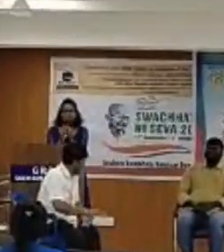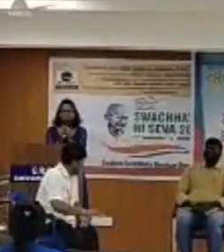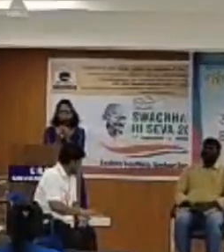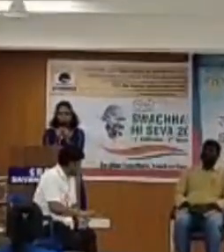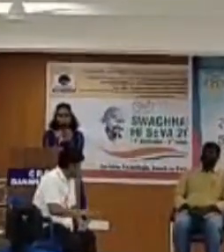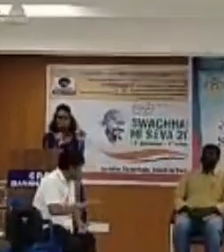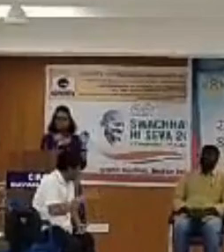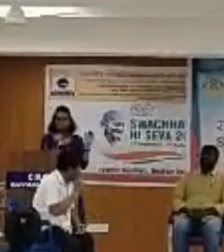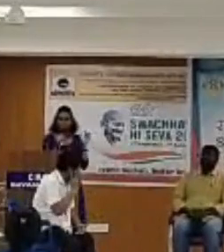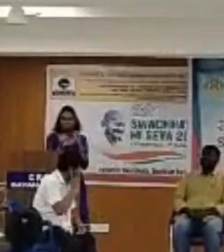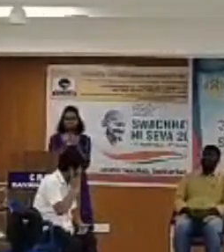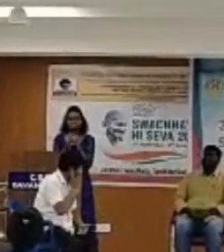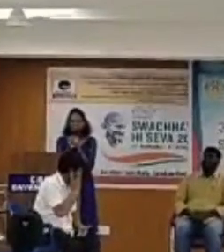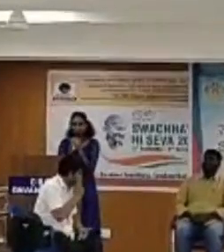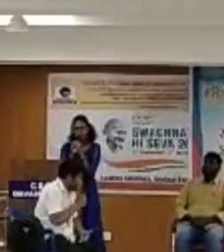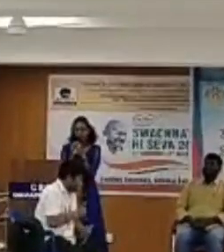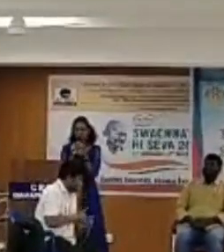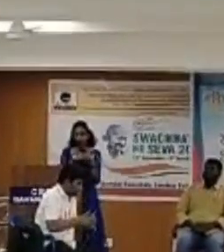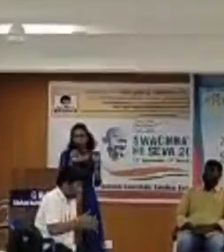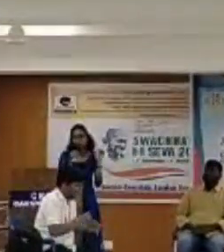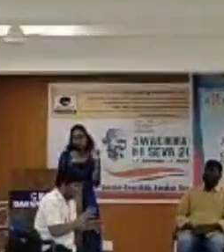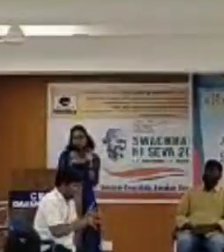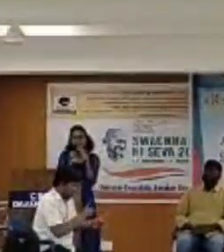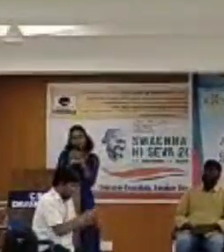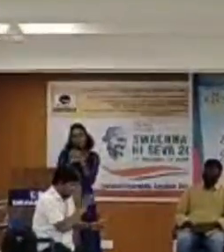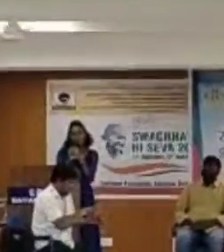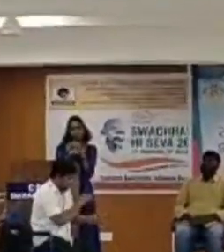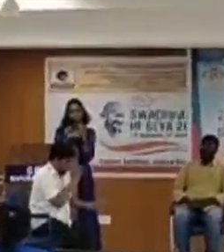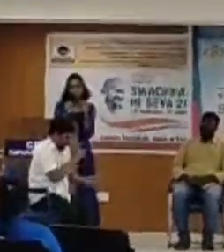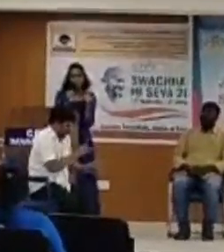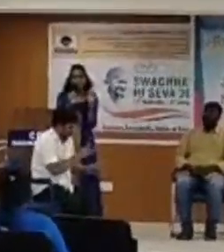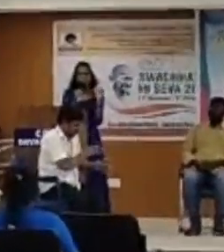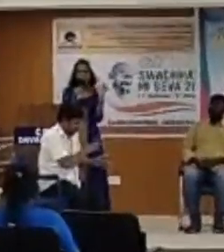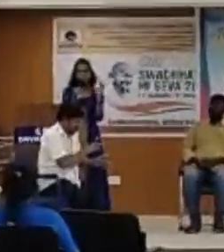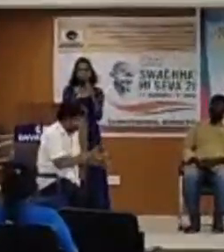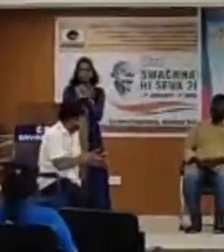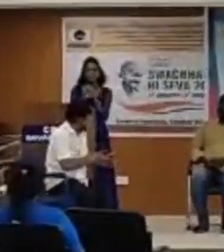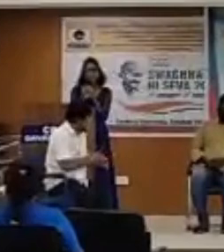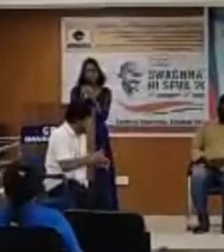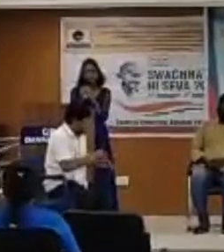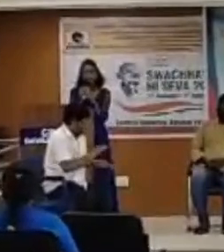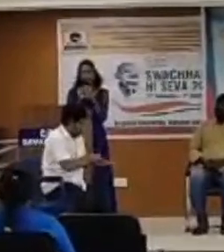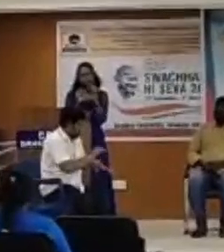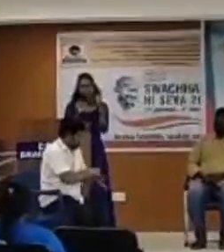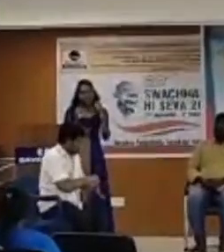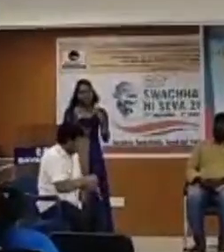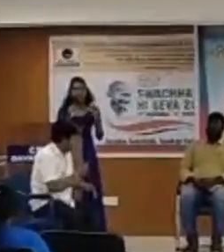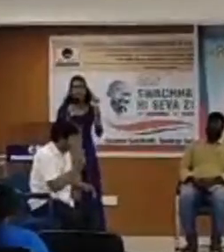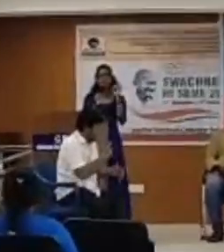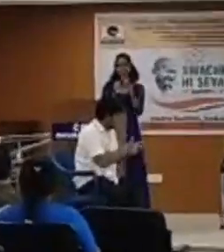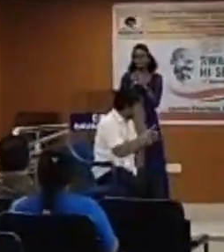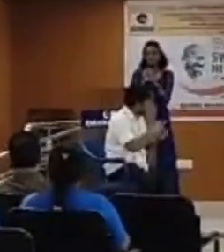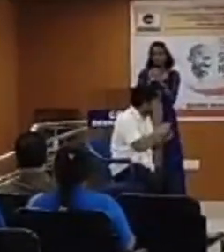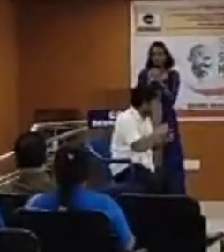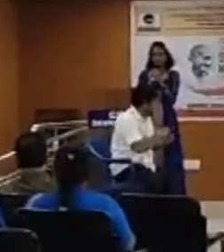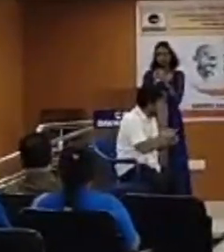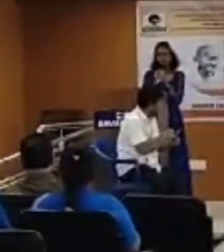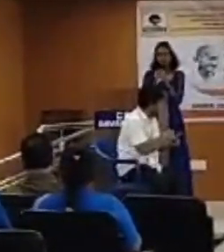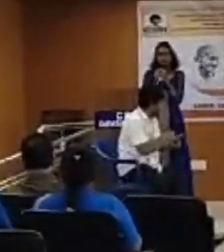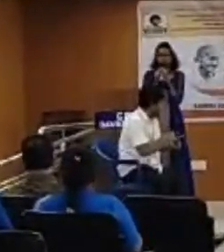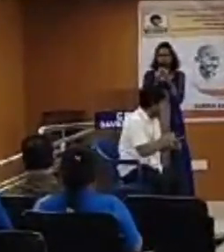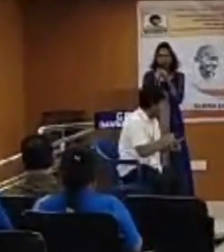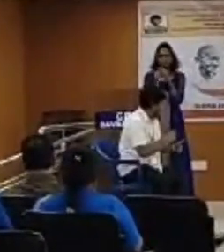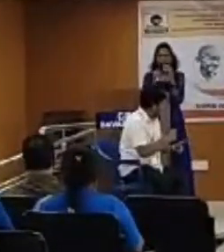ಚಿಕ್ಕವಳಿದ್ದಾಗ ತುಂಬಾ ನಾನು ತರಲೆ ಮಾಡ್ಕೊಂತ UKG ಓದ್ಬೇಕಾದ್ರೆ ನನ್ನ ಕೈಯಾರೆ ನಾನು